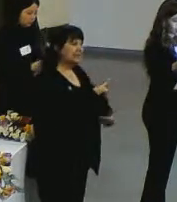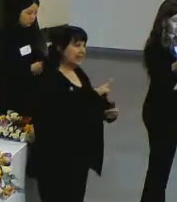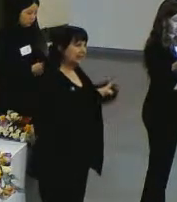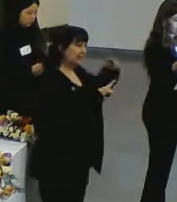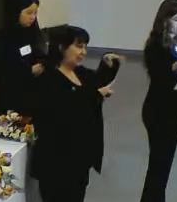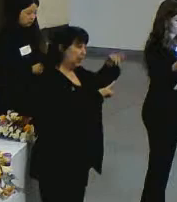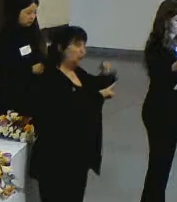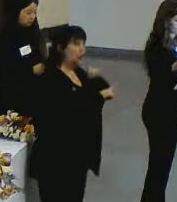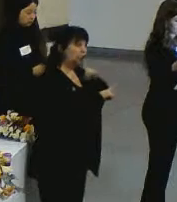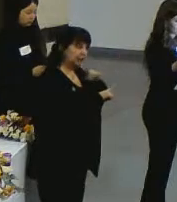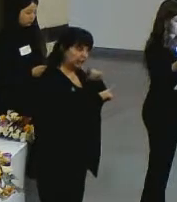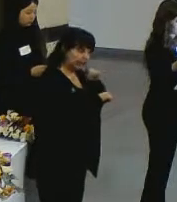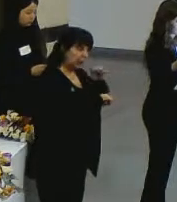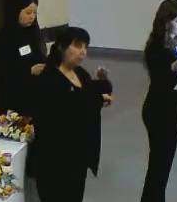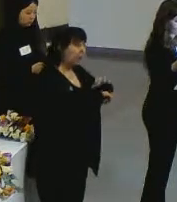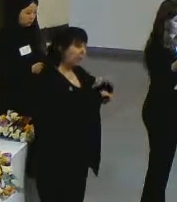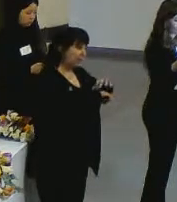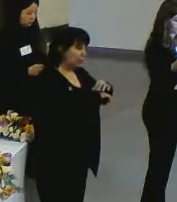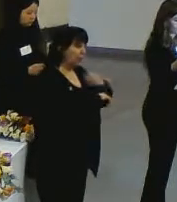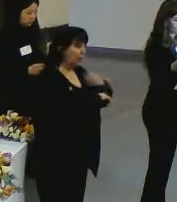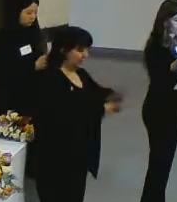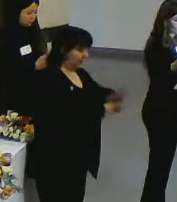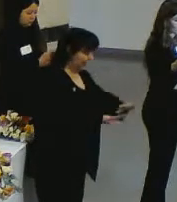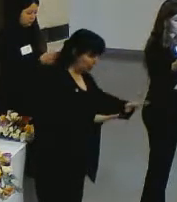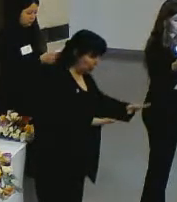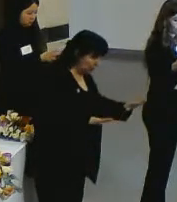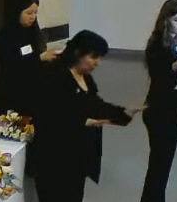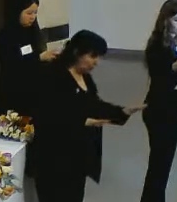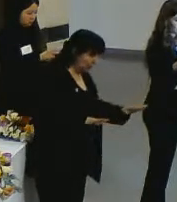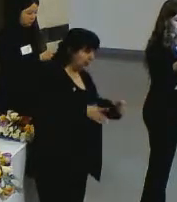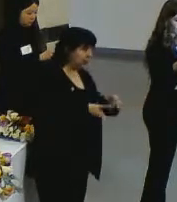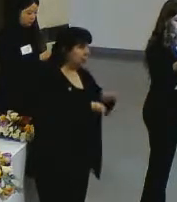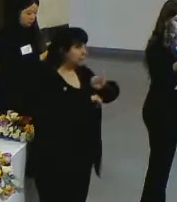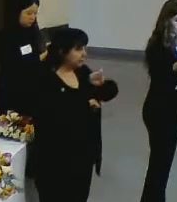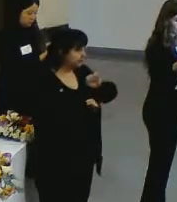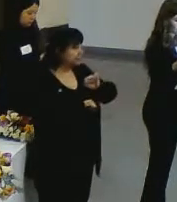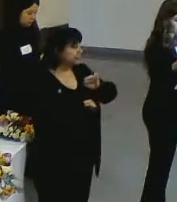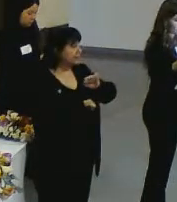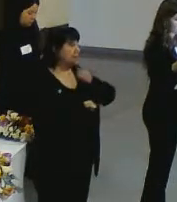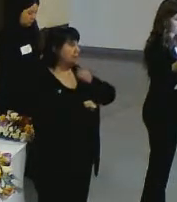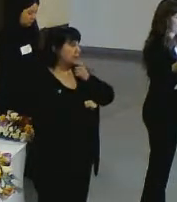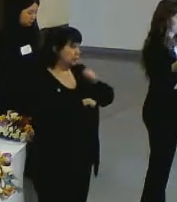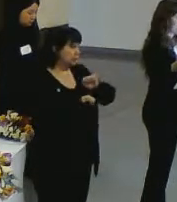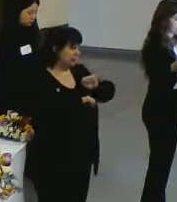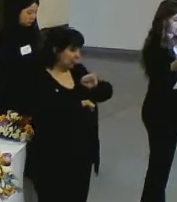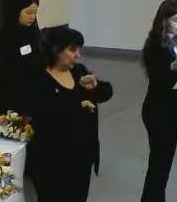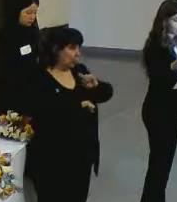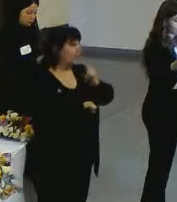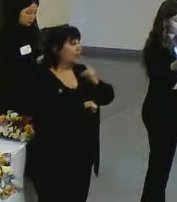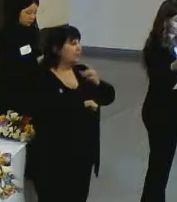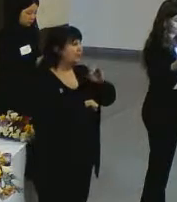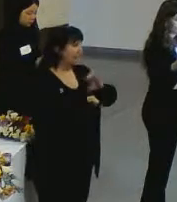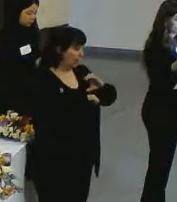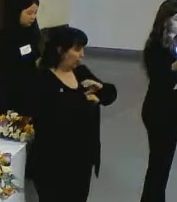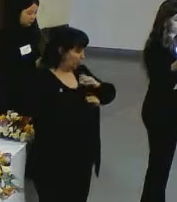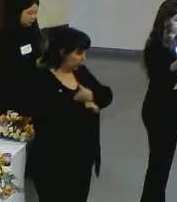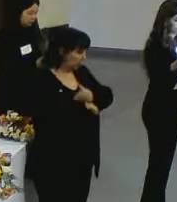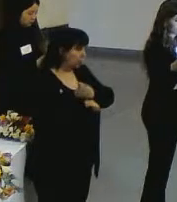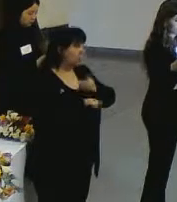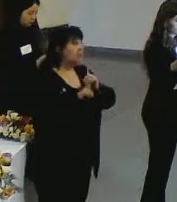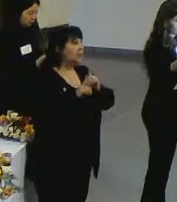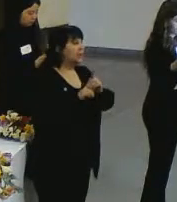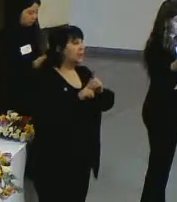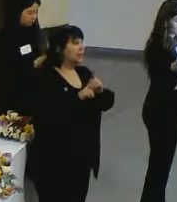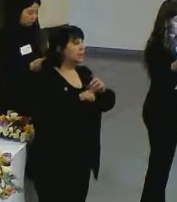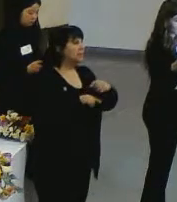Humberto Notti, médico pediatra, título expedido por el Ministerio de Salud de Mendoza y por la Universidad Nacional de Cuyo y